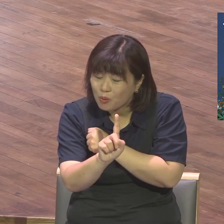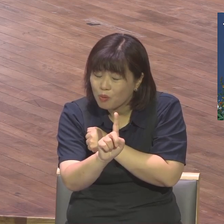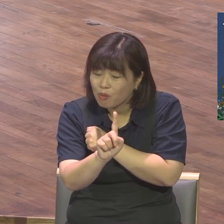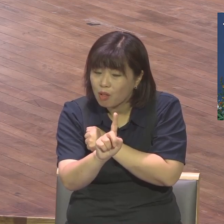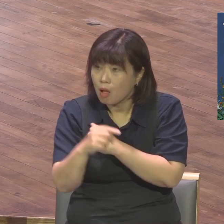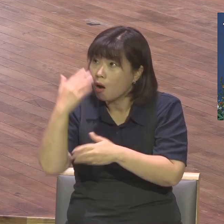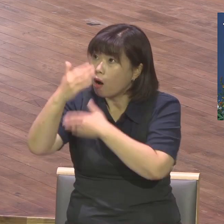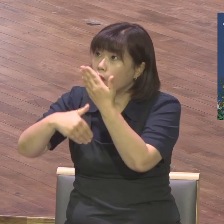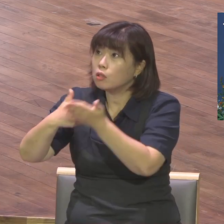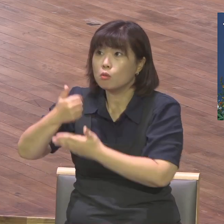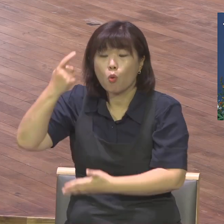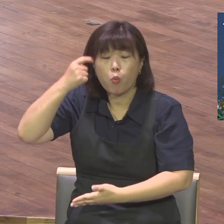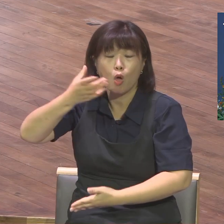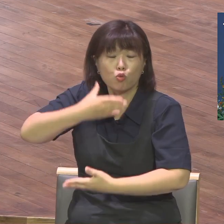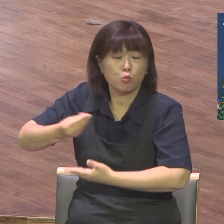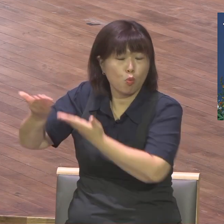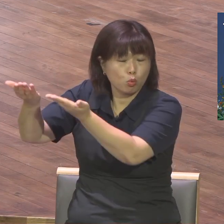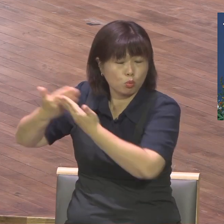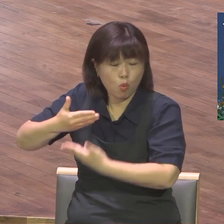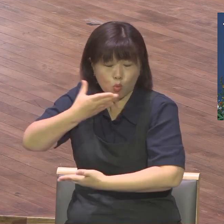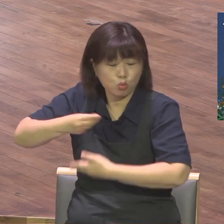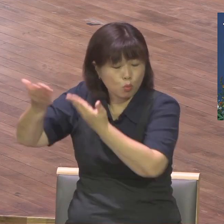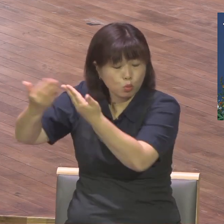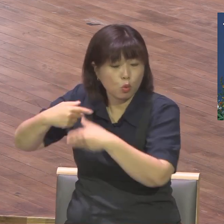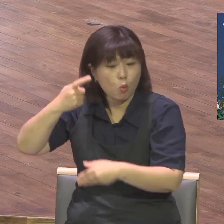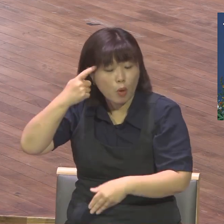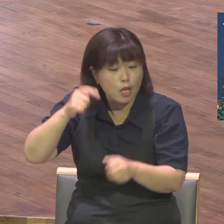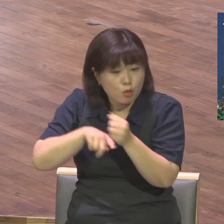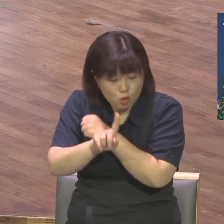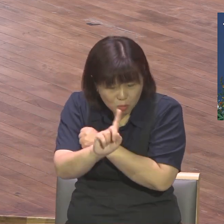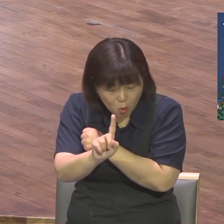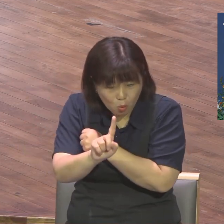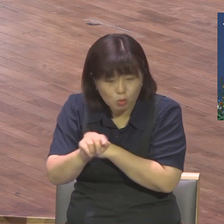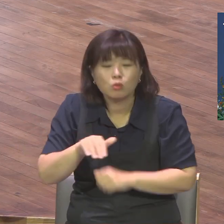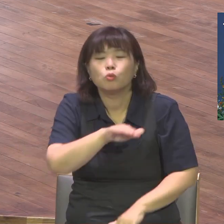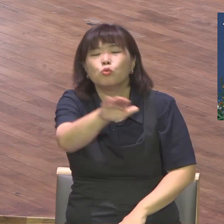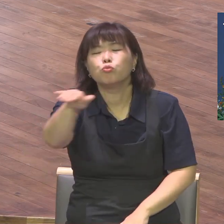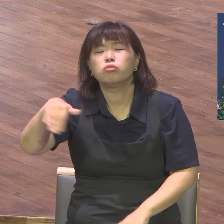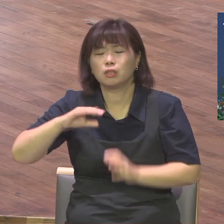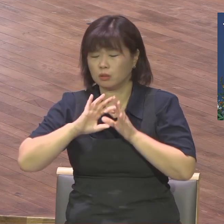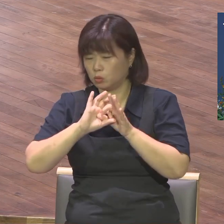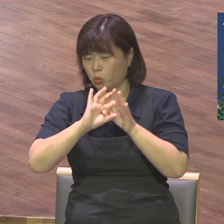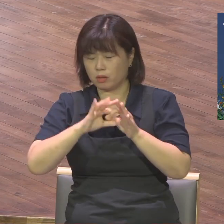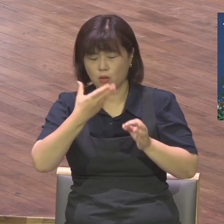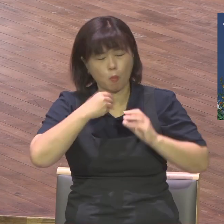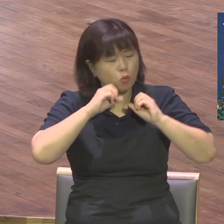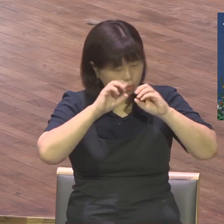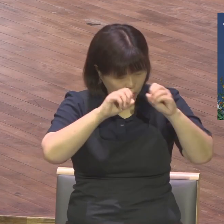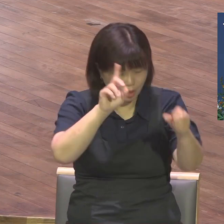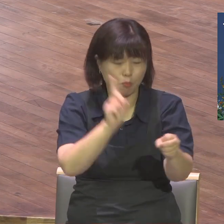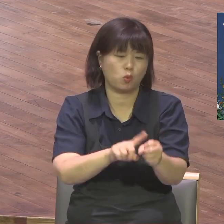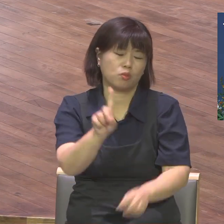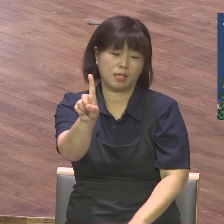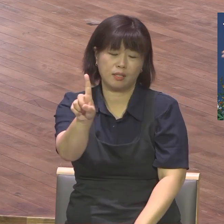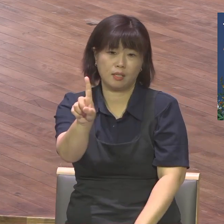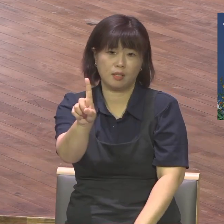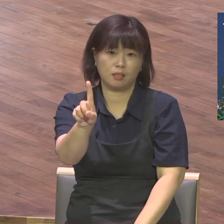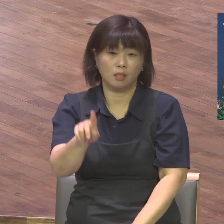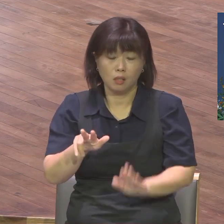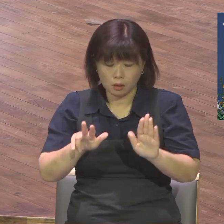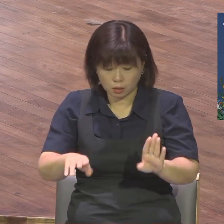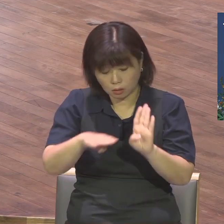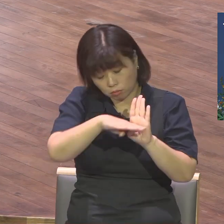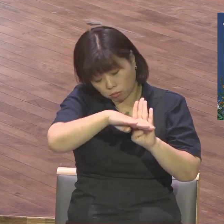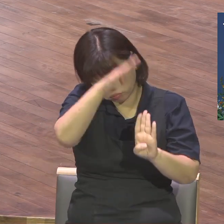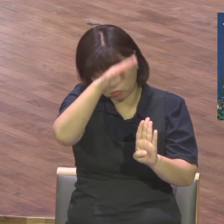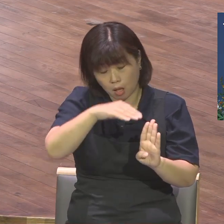보호하고 지킬 거예요? 뭘 보고? 저 북한은 먹을 게 없어가지고 굶어 죽는 아사하는 사람들이 어마어마하게 지금 일어나고